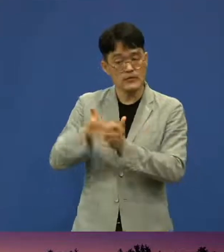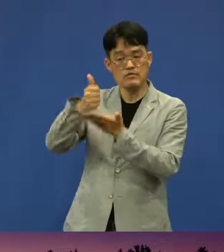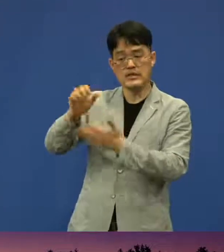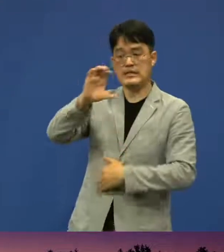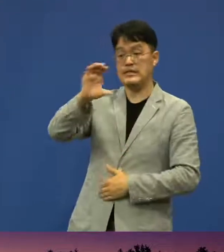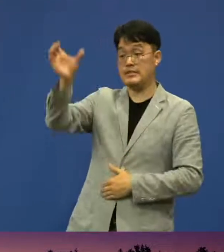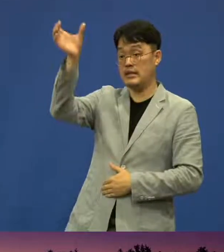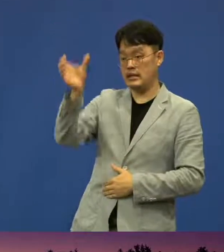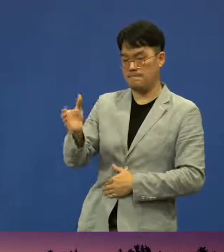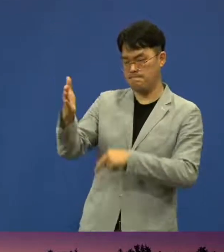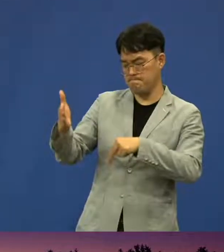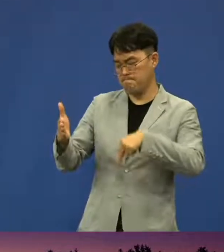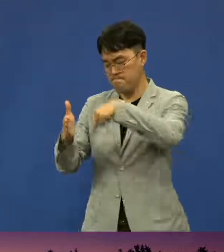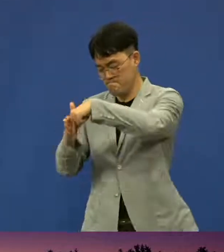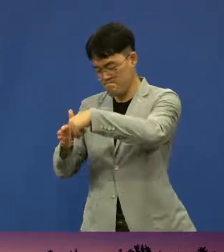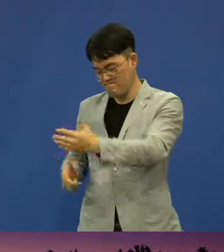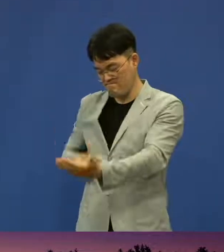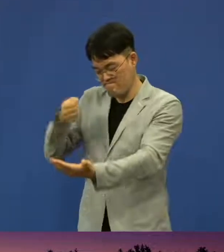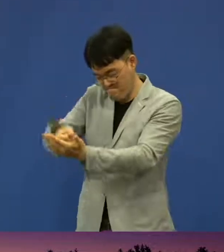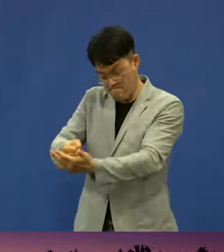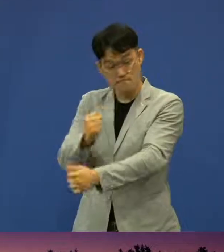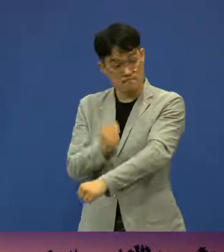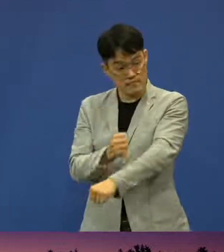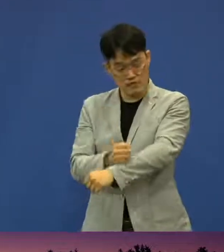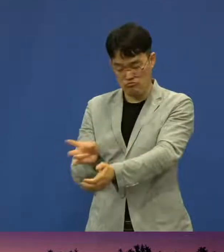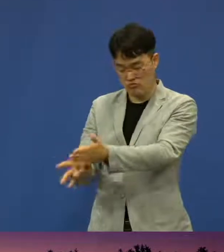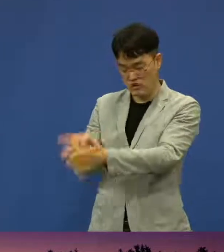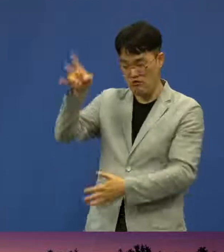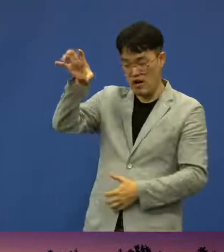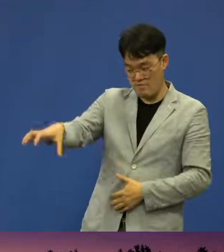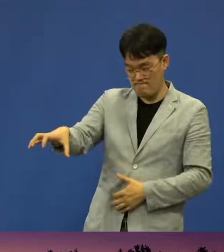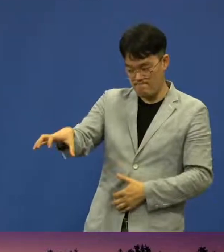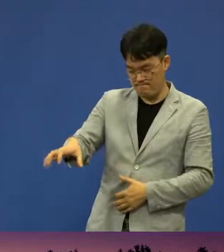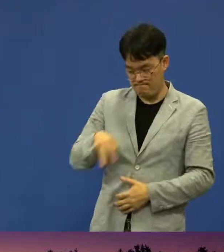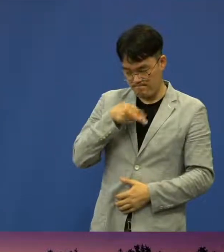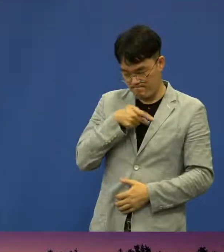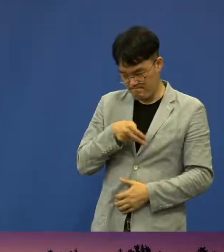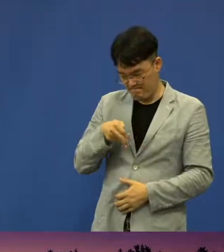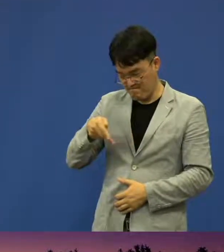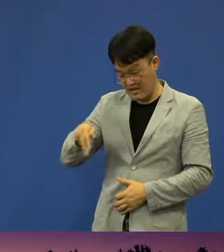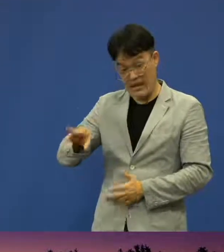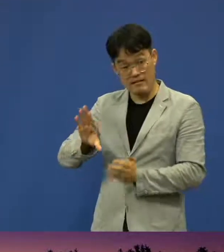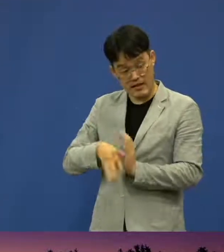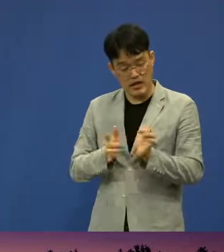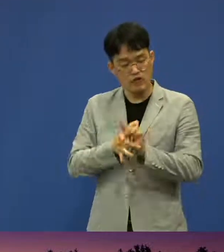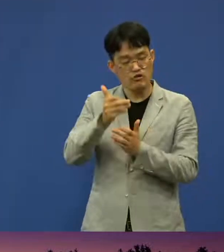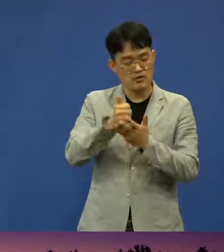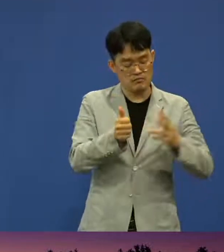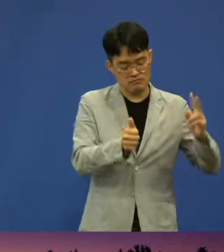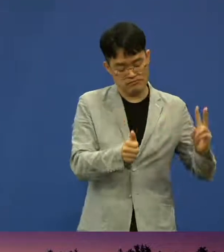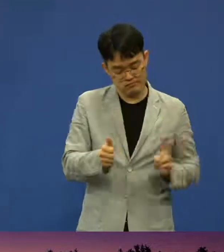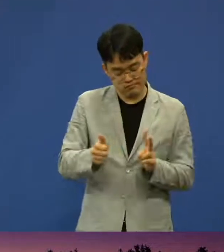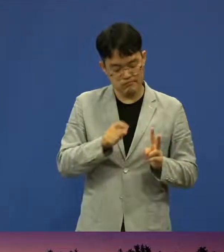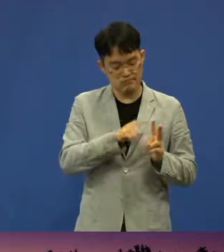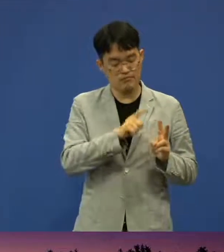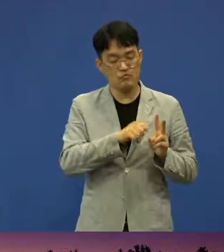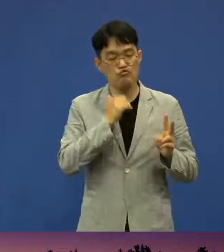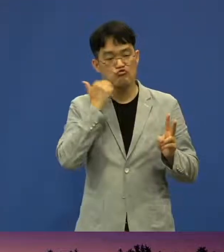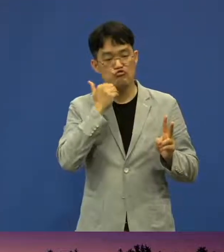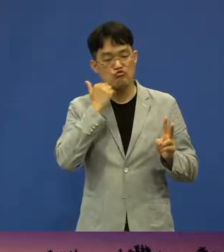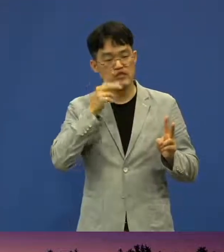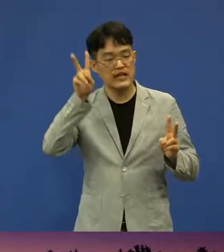결심하시고 예루살렘으로 가려고 하는데, 예수님을 따르던 제자들 중에 야고보와 요한이 예수님께 나와서